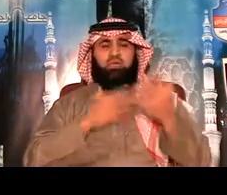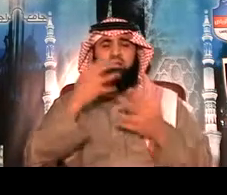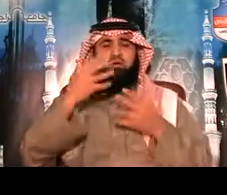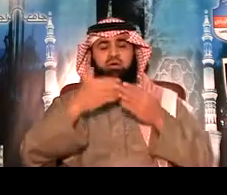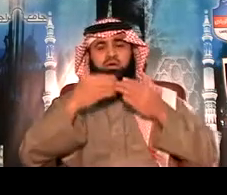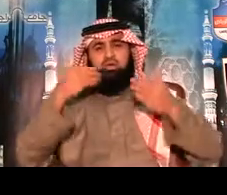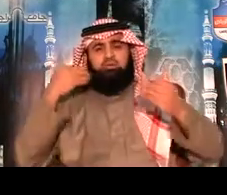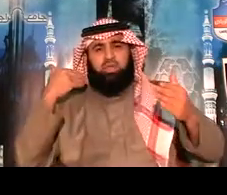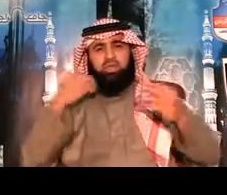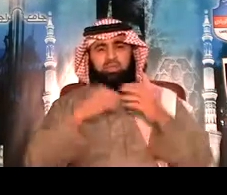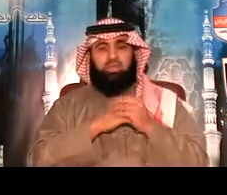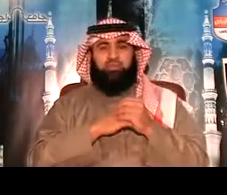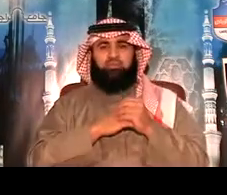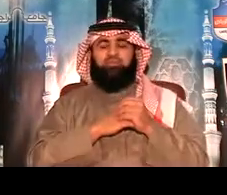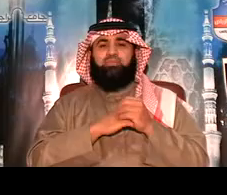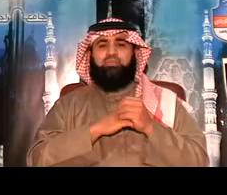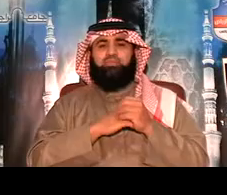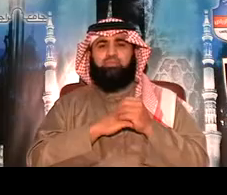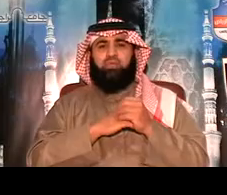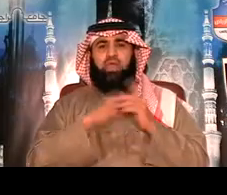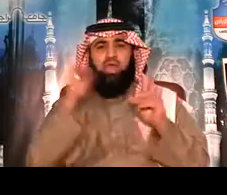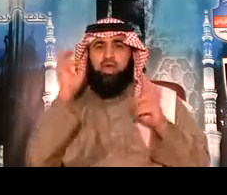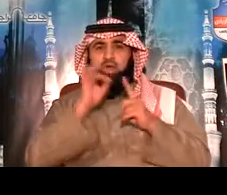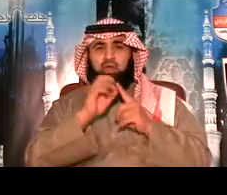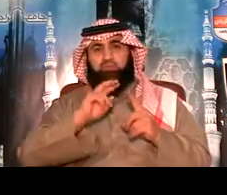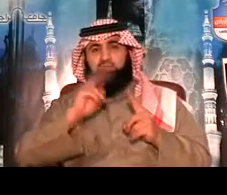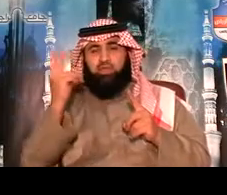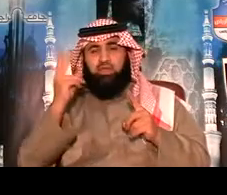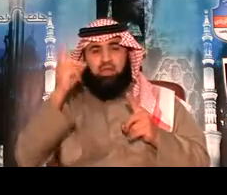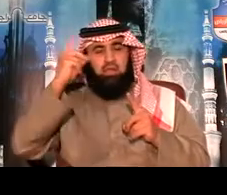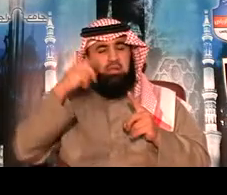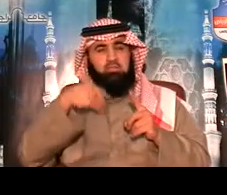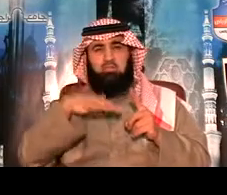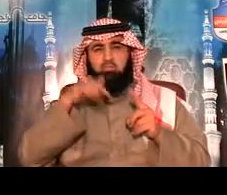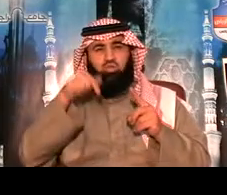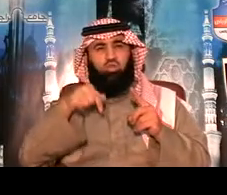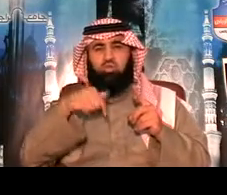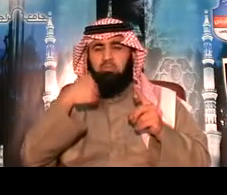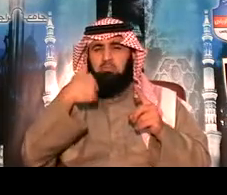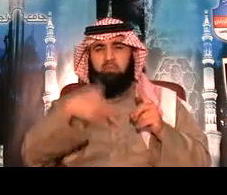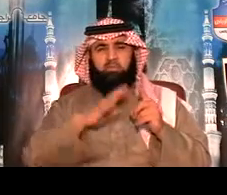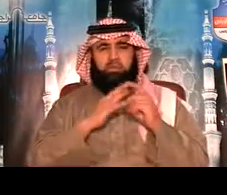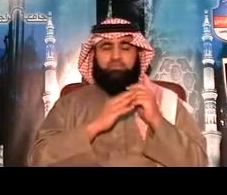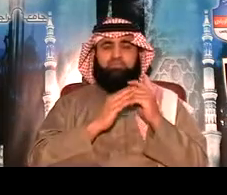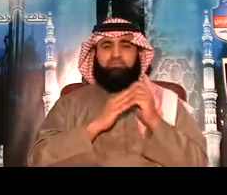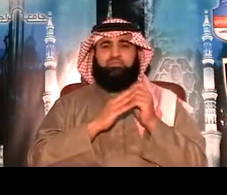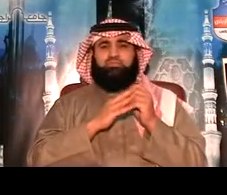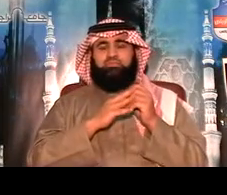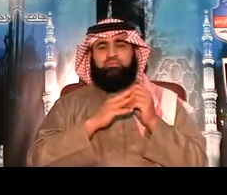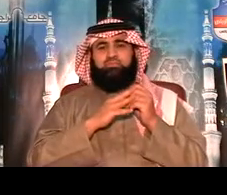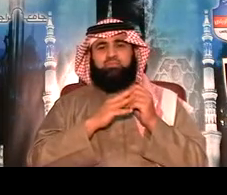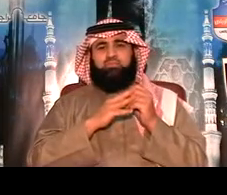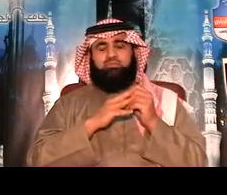والنار، دون أي هدف آخر من متاع الدنيا وزينتها. وما أمروا